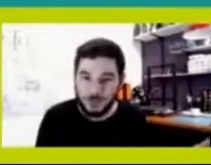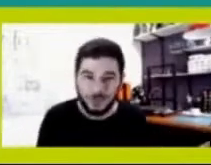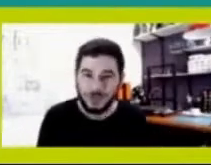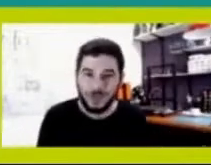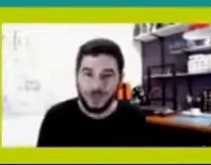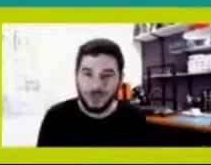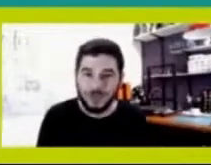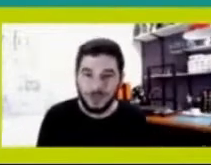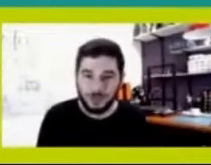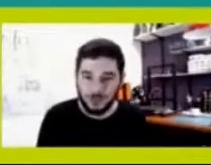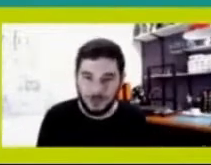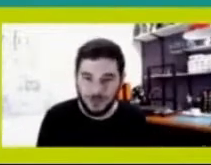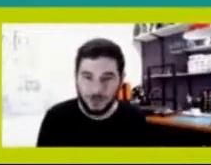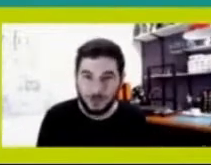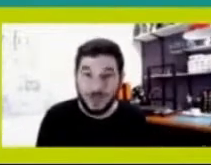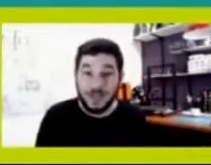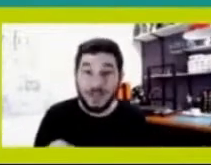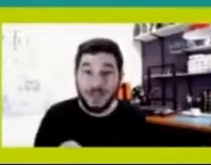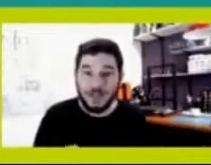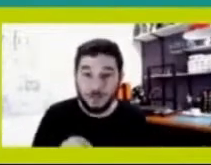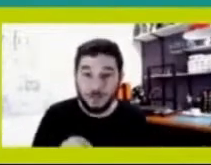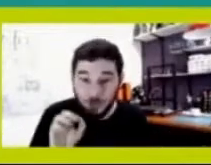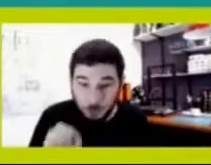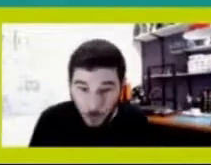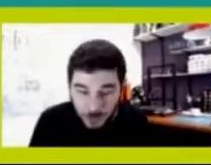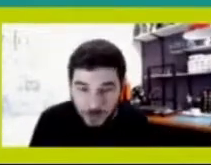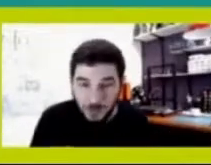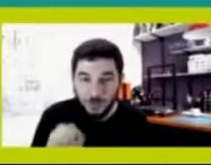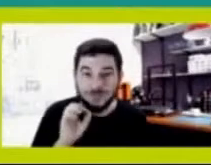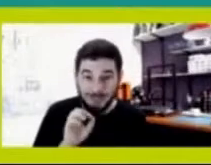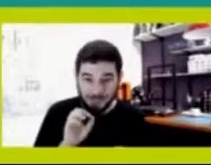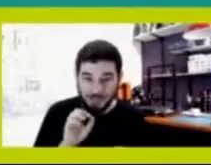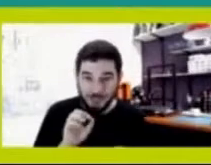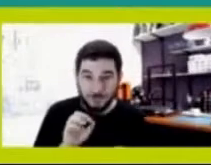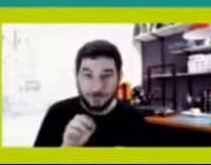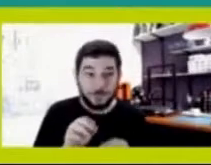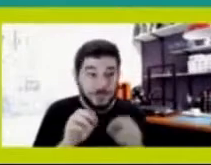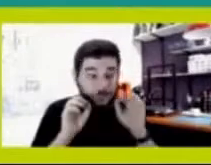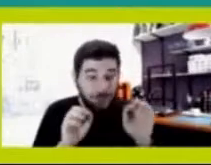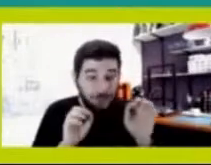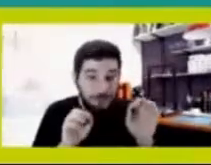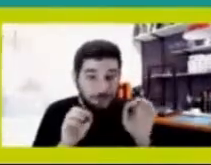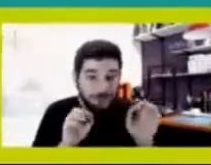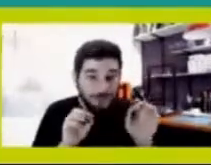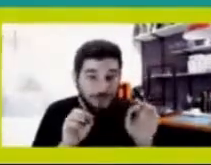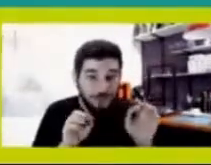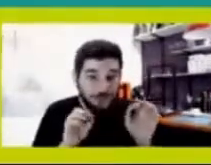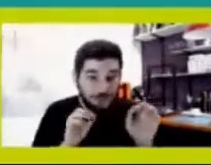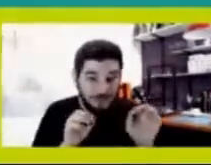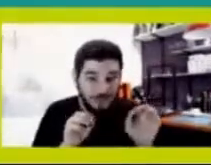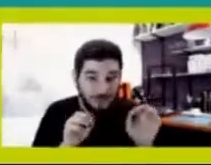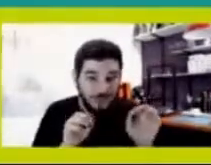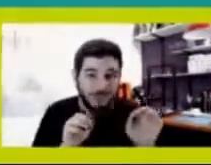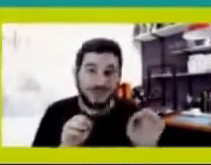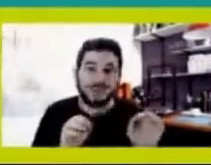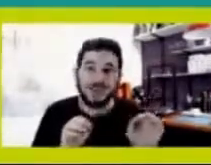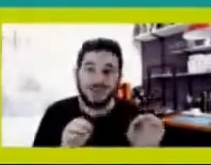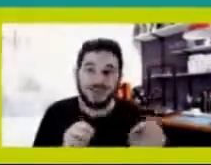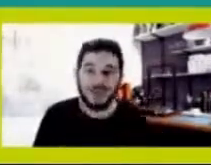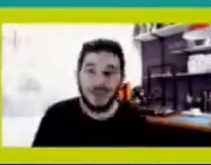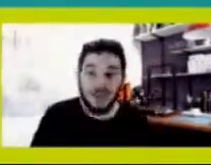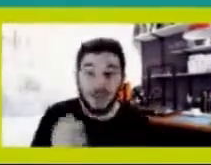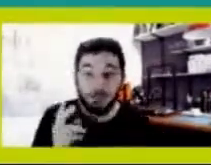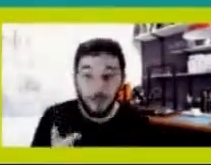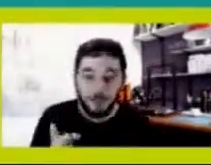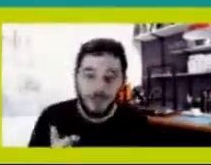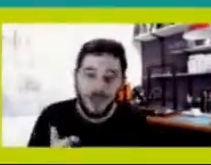demais, absurdo, para chegar na resultado certo. Ele faz um pouquinho, testa e vê e mede a distância e a direção que ele tem